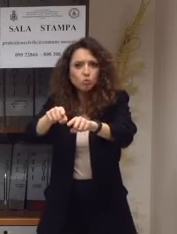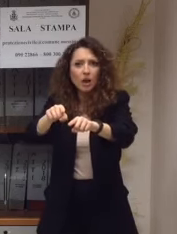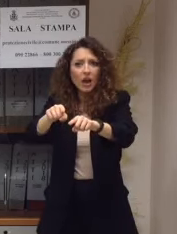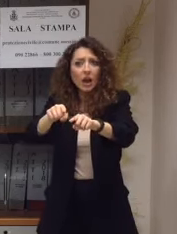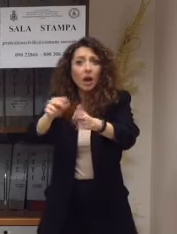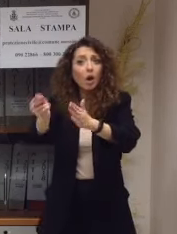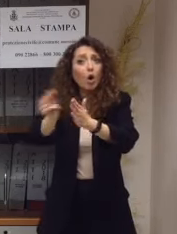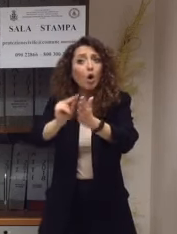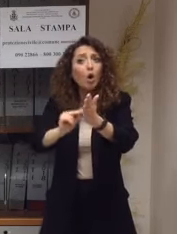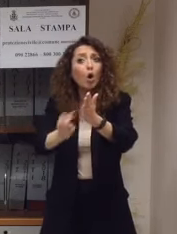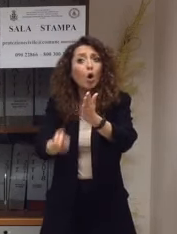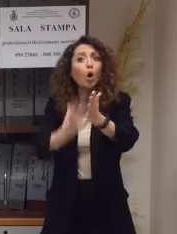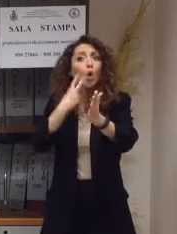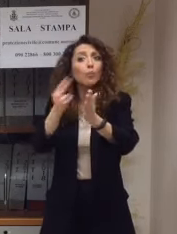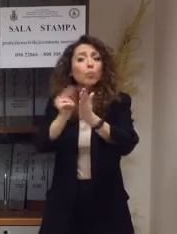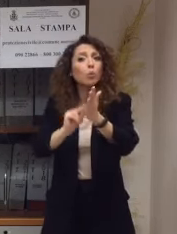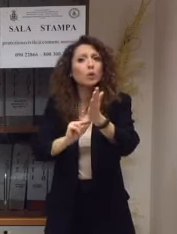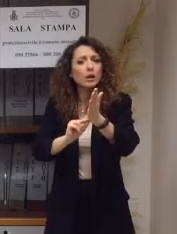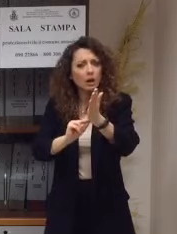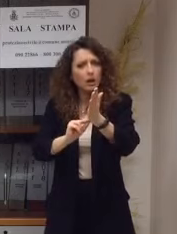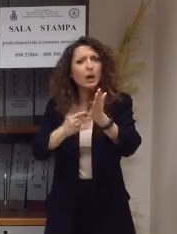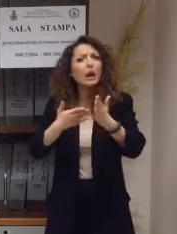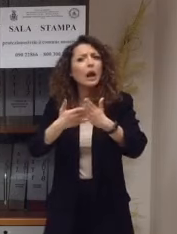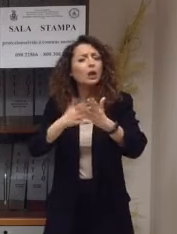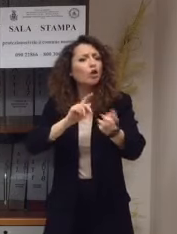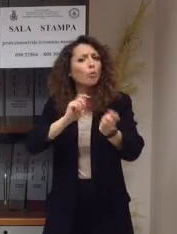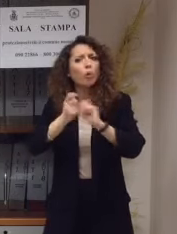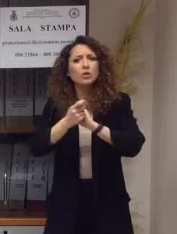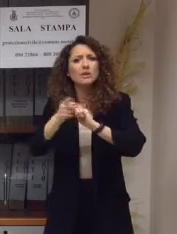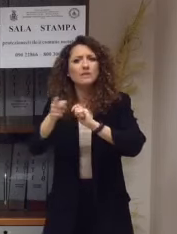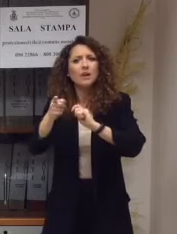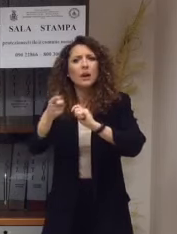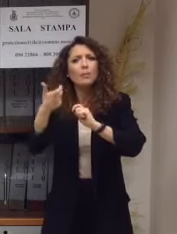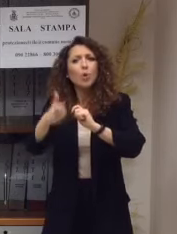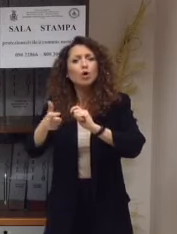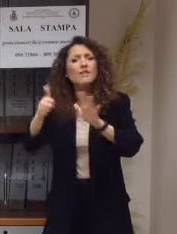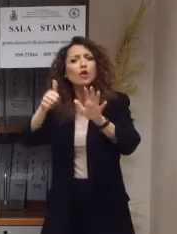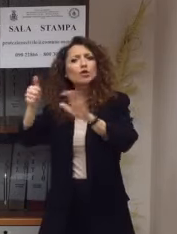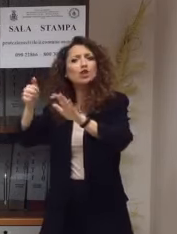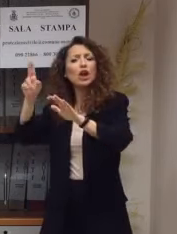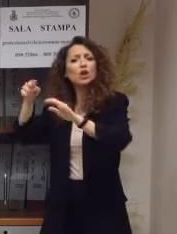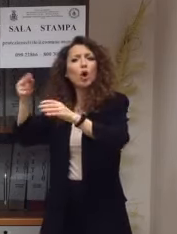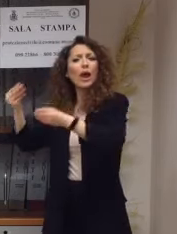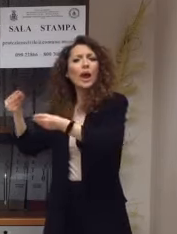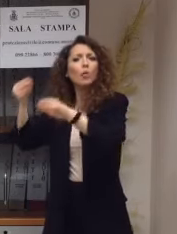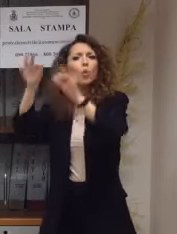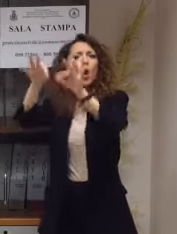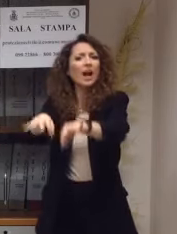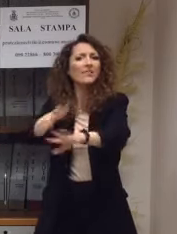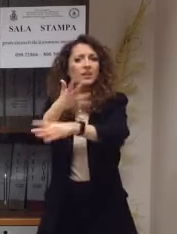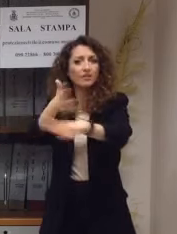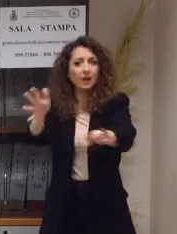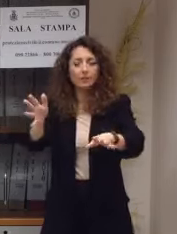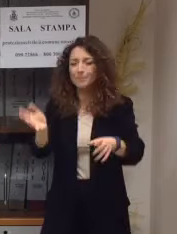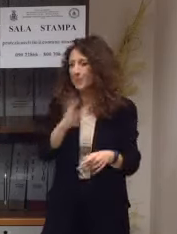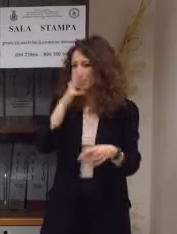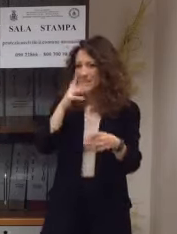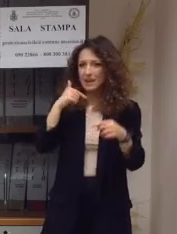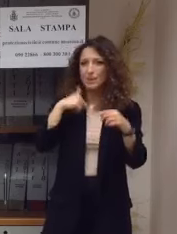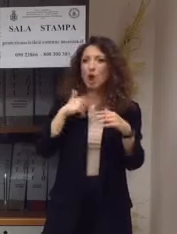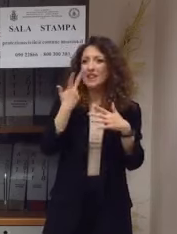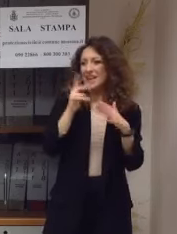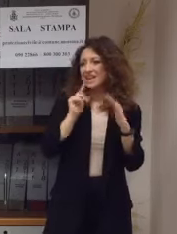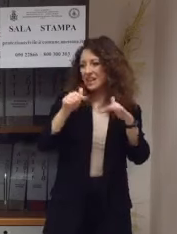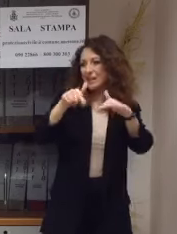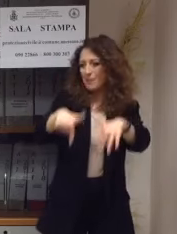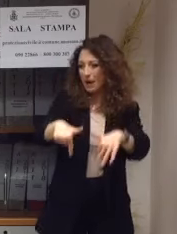Comunichi la variazione e ti fermi lì. Quindi se hai utilizzato per 3 settimane l'aiuto della